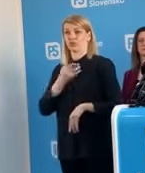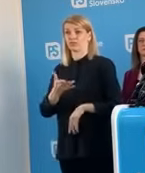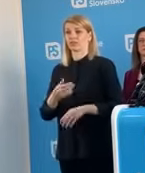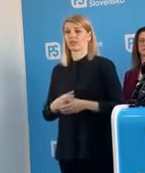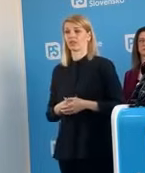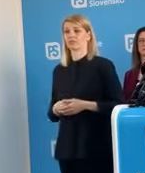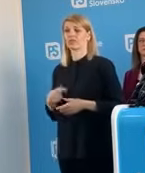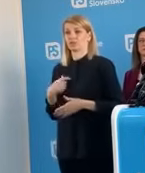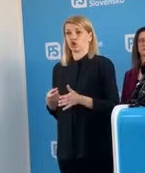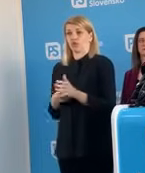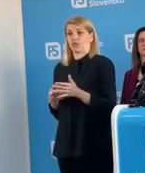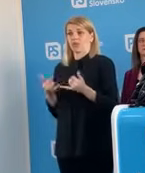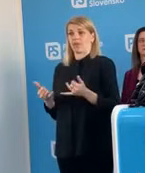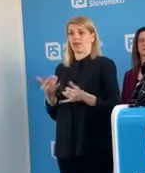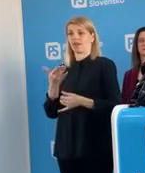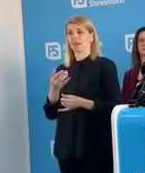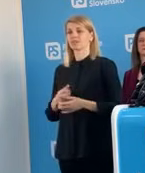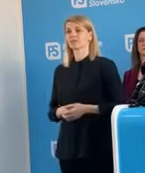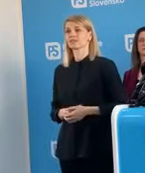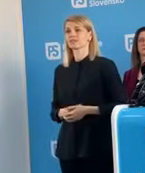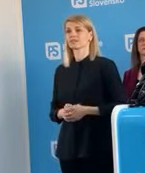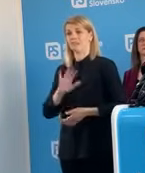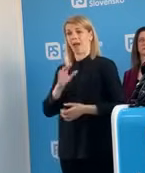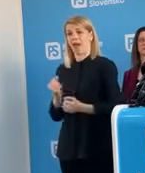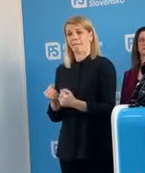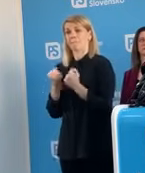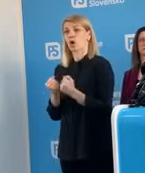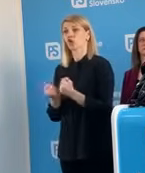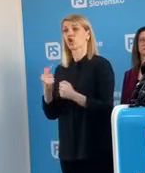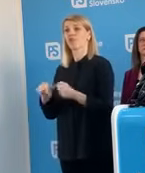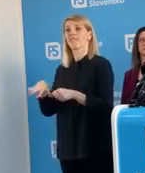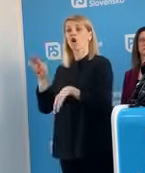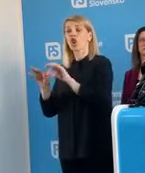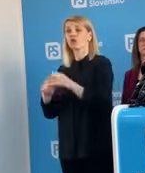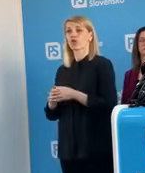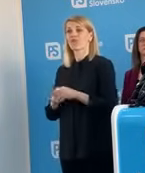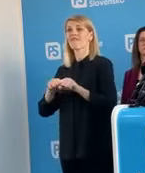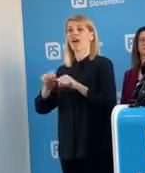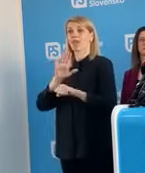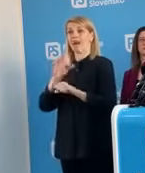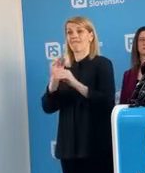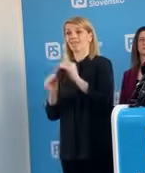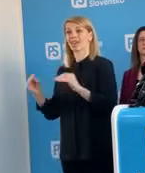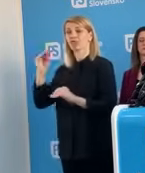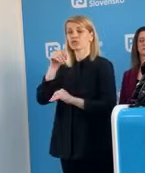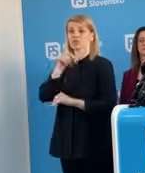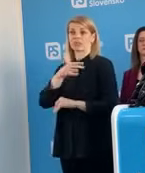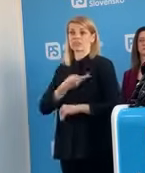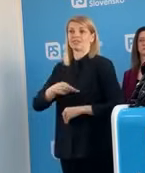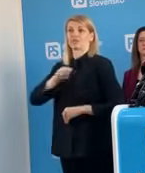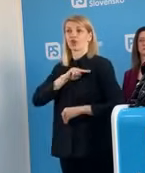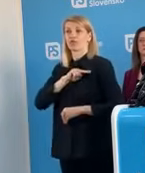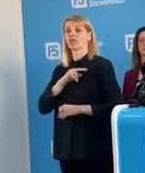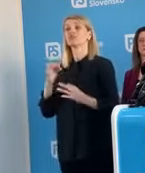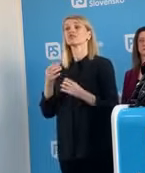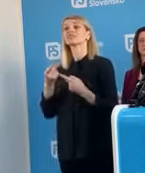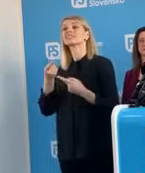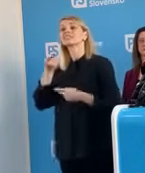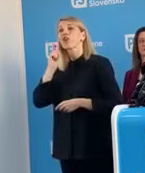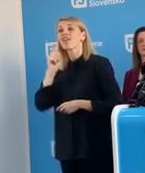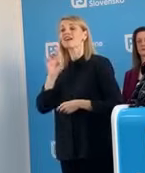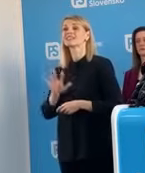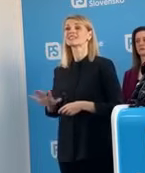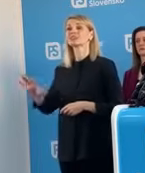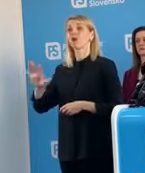jediné, čo od neho žiadame v tejto chvíli. Má mandát od voličov, vláda má väčšinu, on zodpovedá za to, či Slovensko